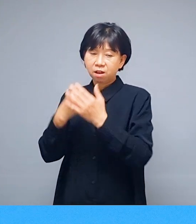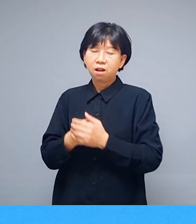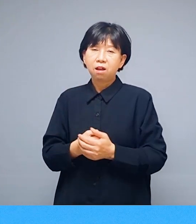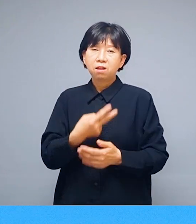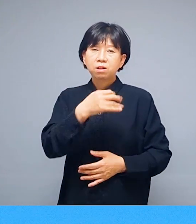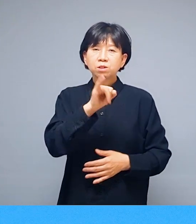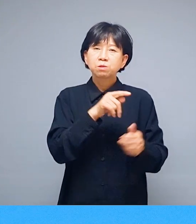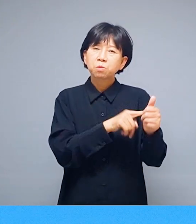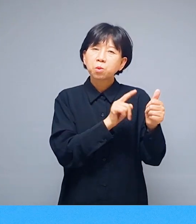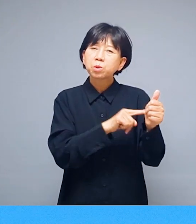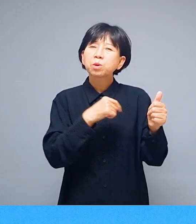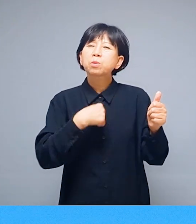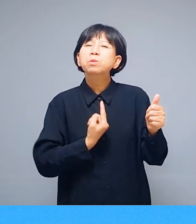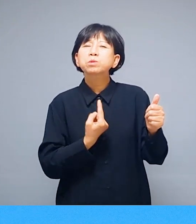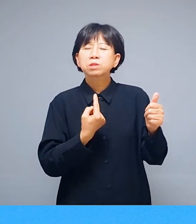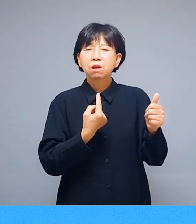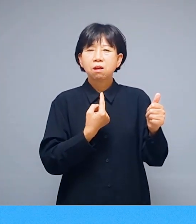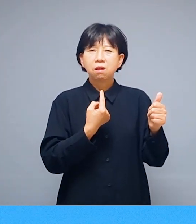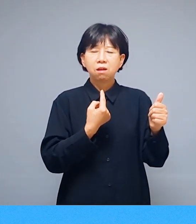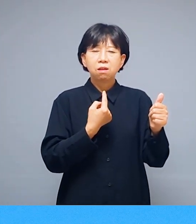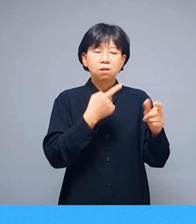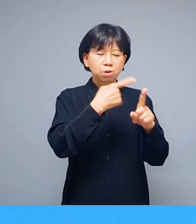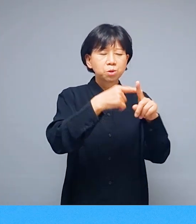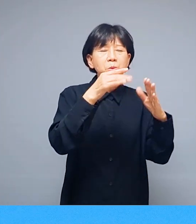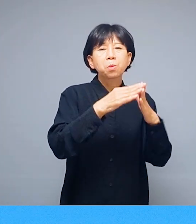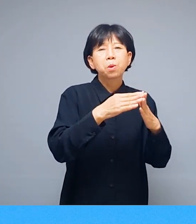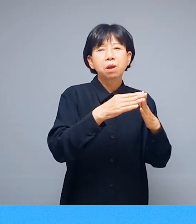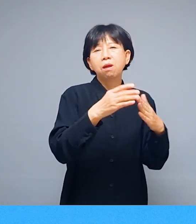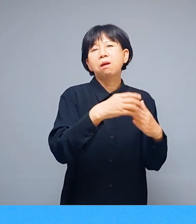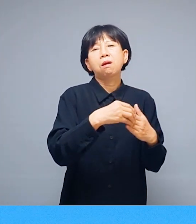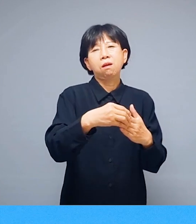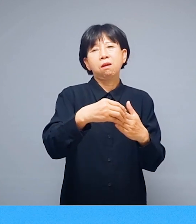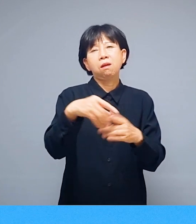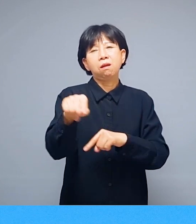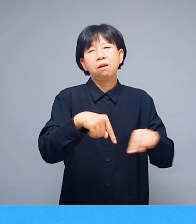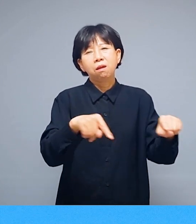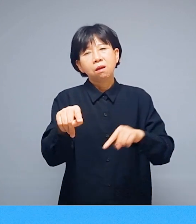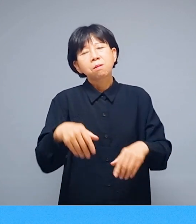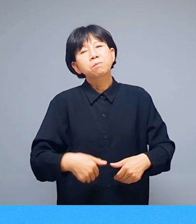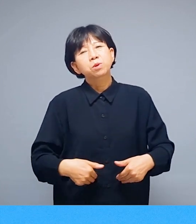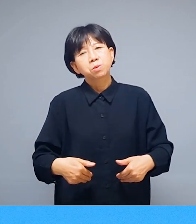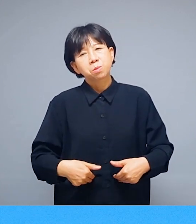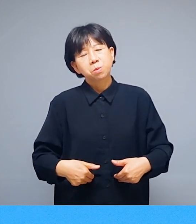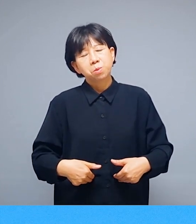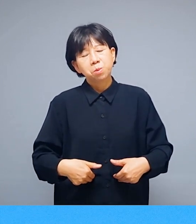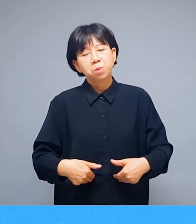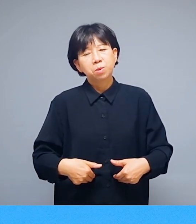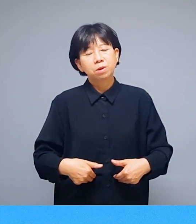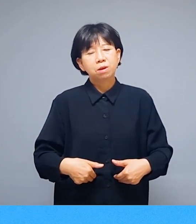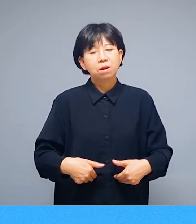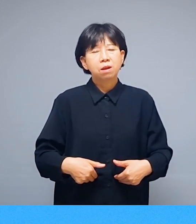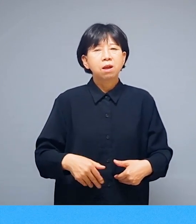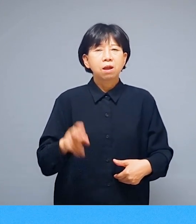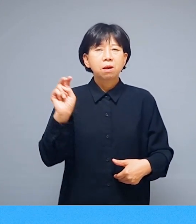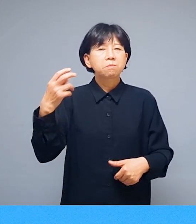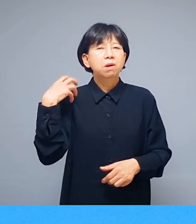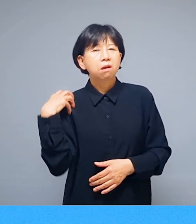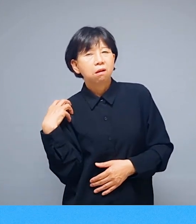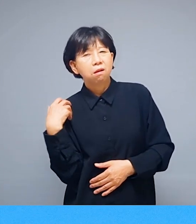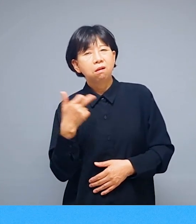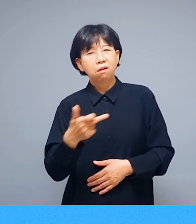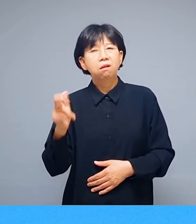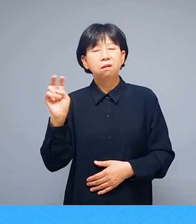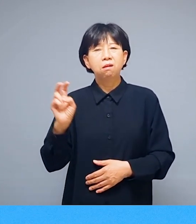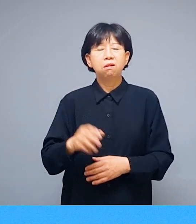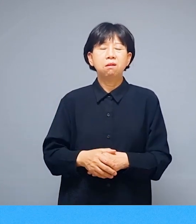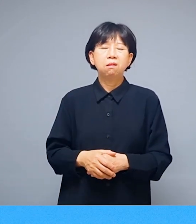했기에 이 심적 부담이 크지 않았겠습니까? 외부에 박해도 있었어요. 또한 거짓 교사들의 공격도 있습니다.